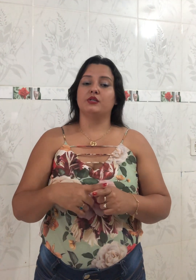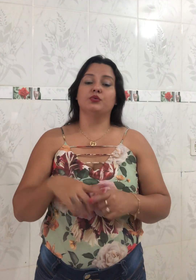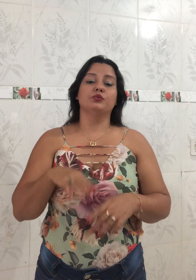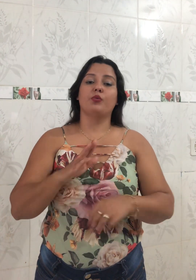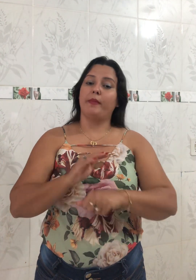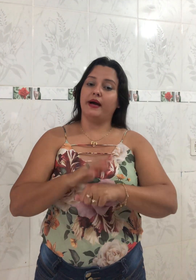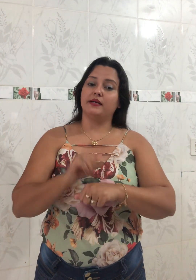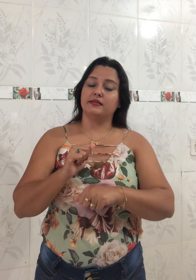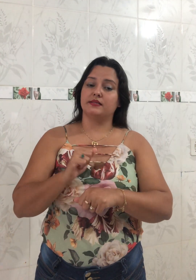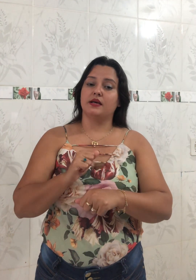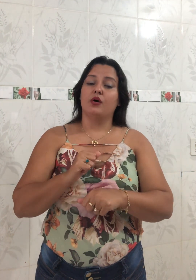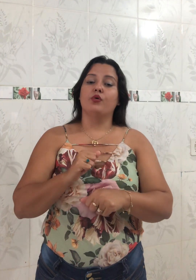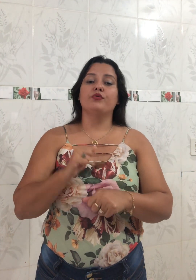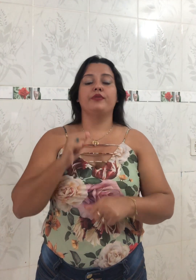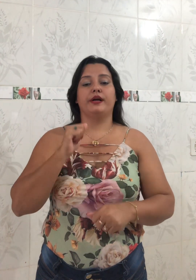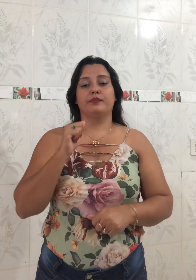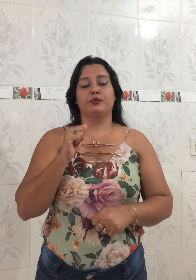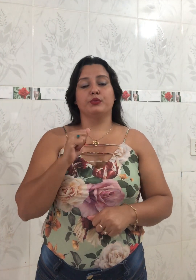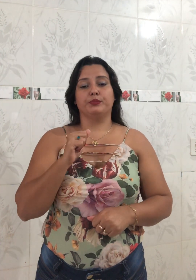junto mais o verbo